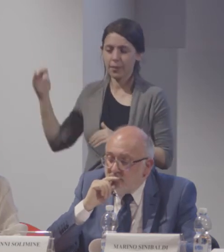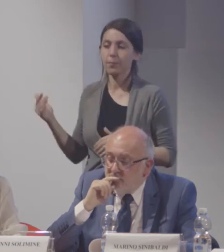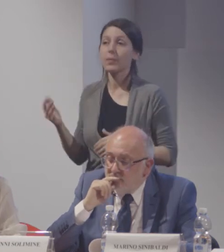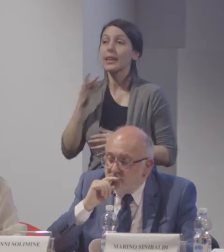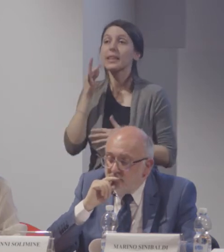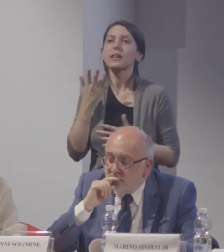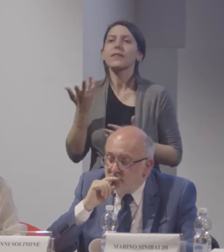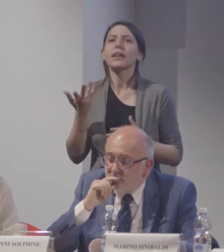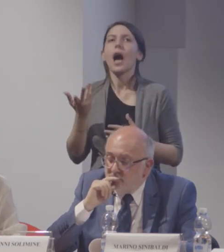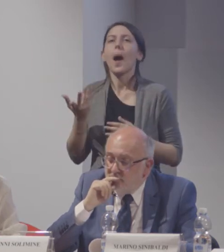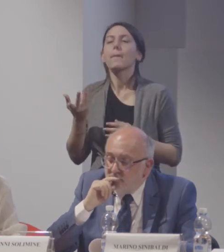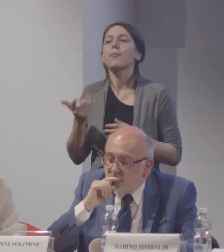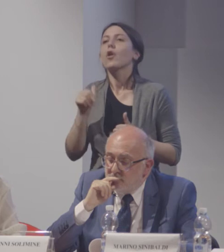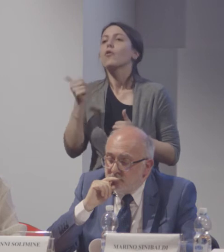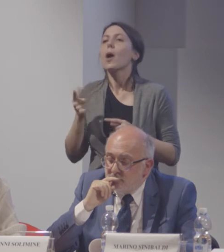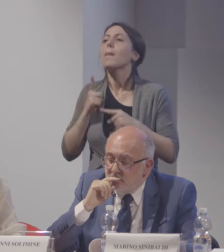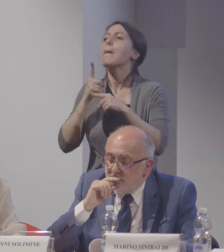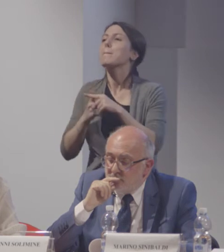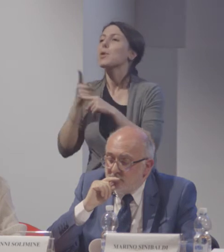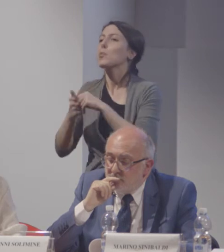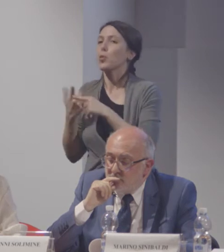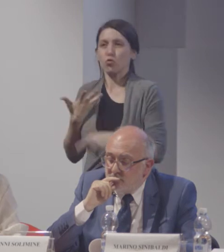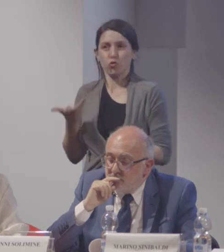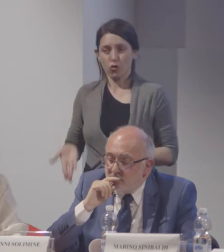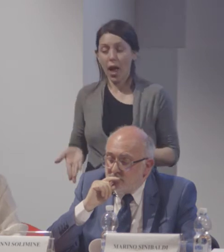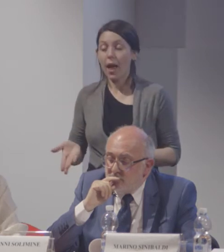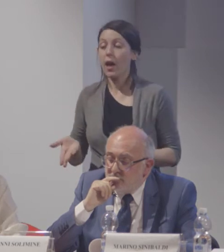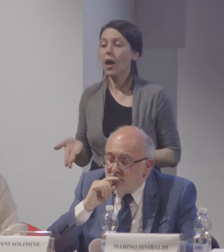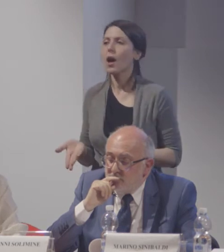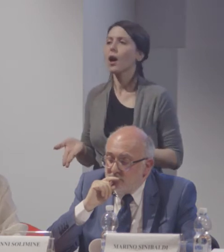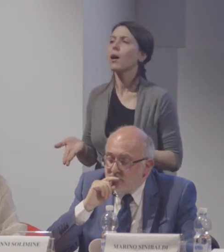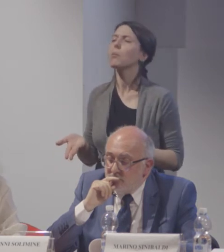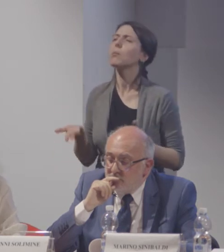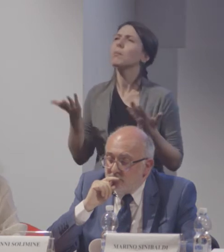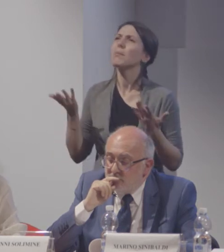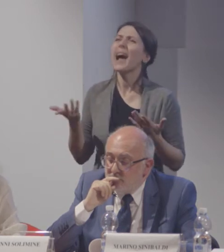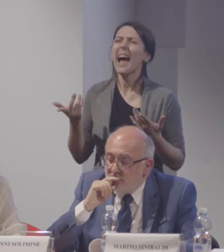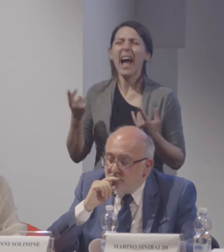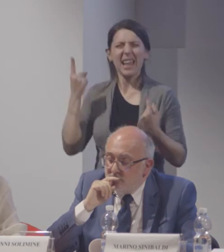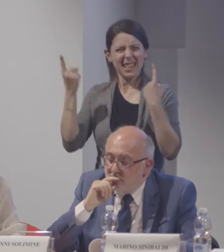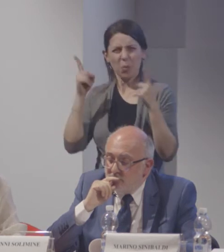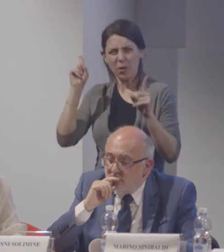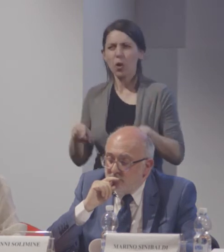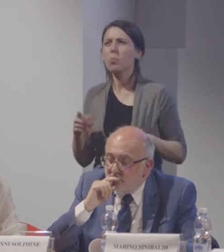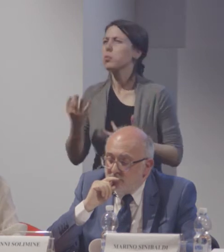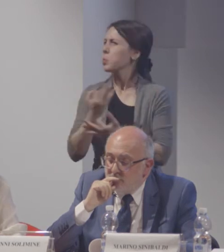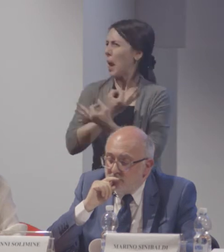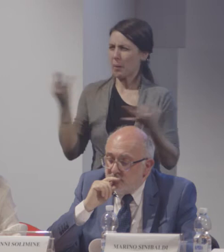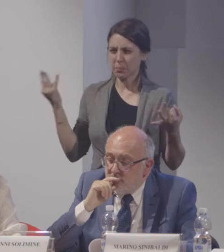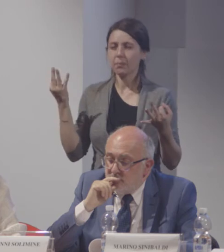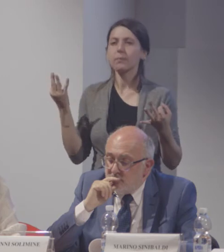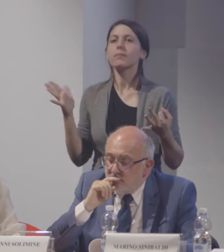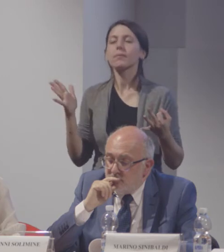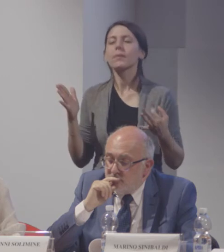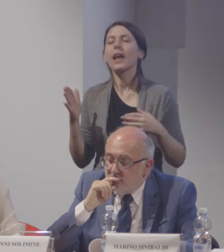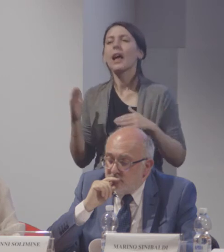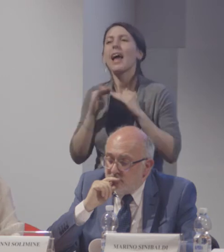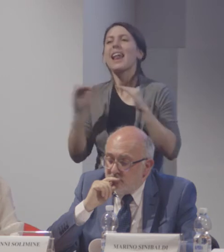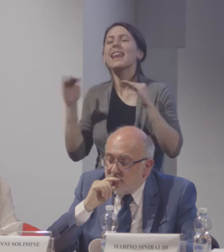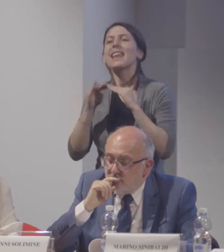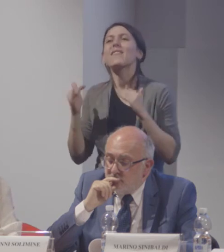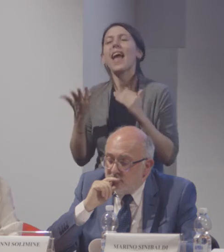fattori aggiuntivi, negativi. Ma anche nelle situazioni ottimali, i livelli di competenza